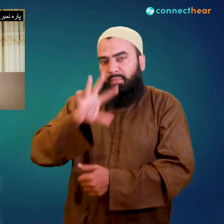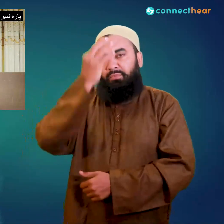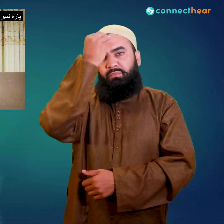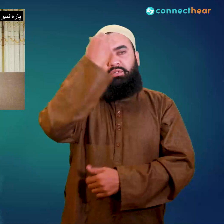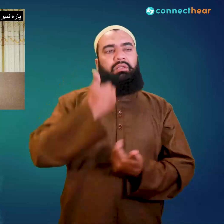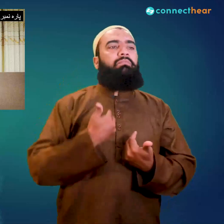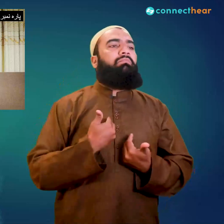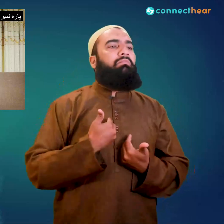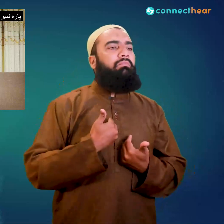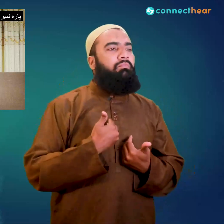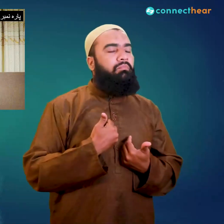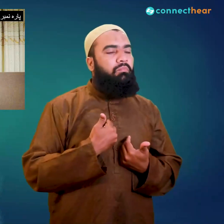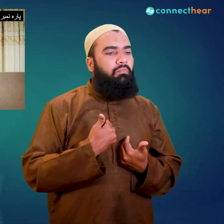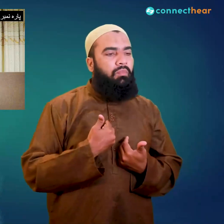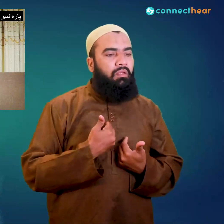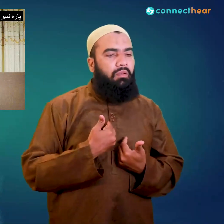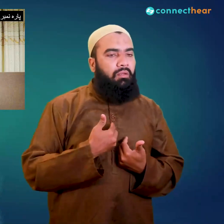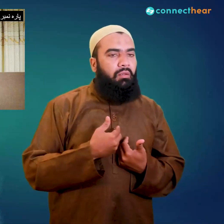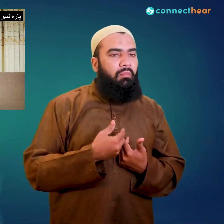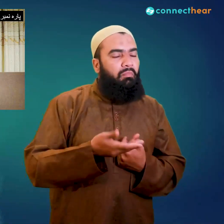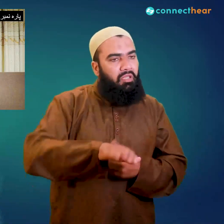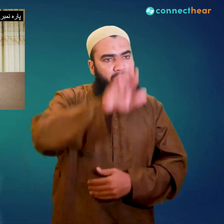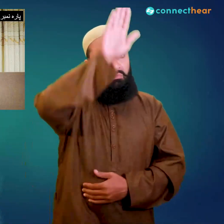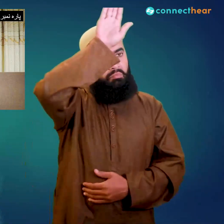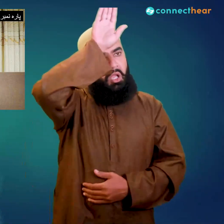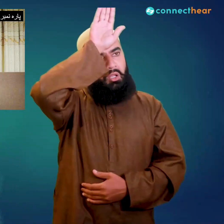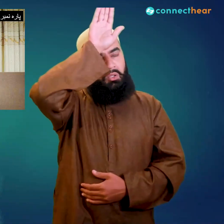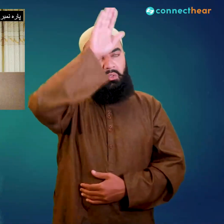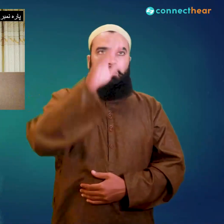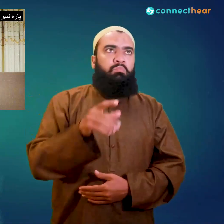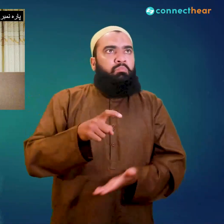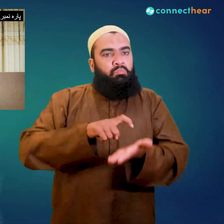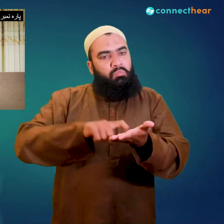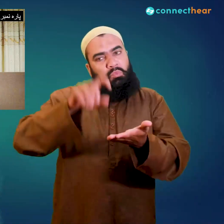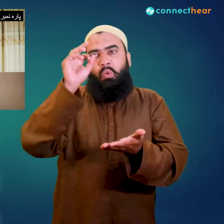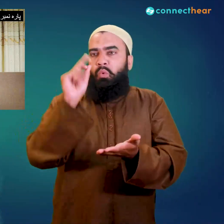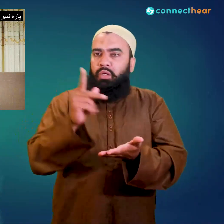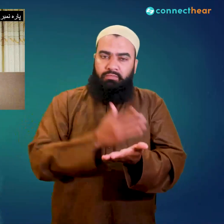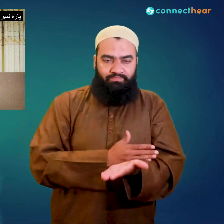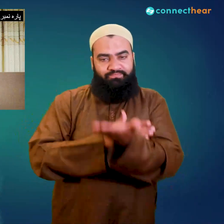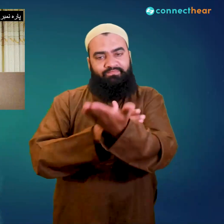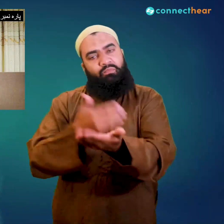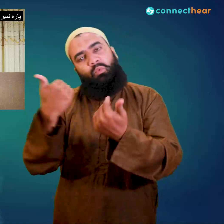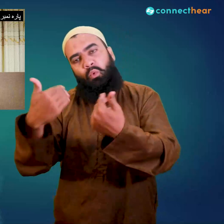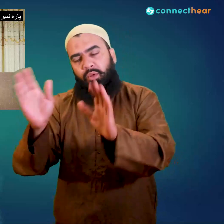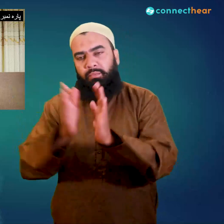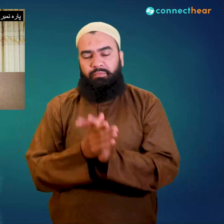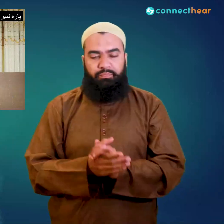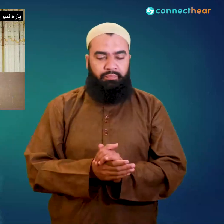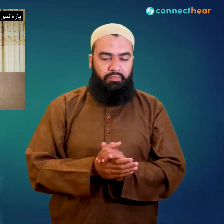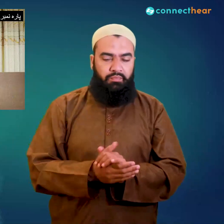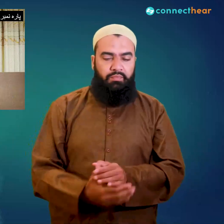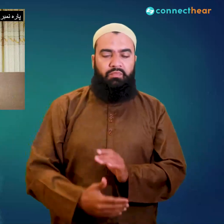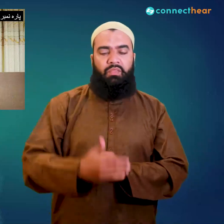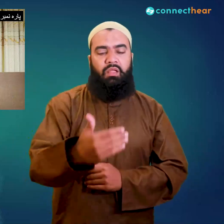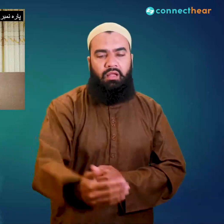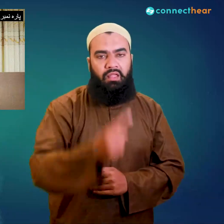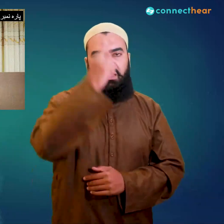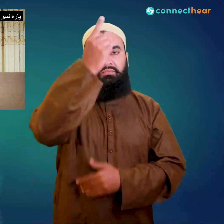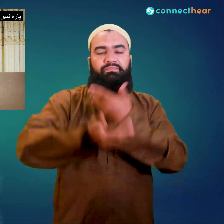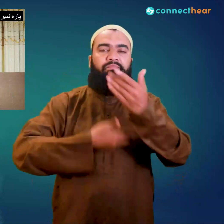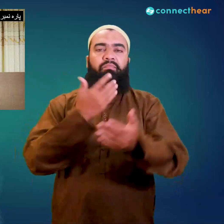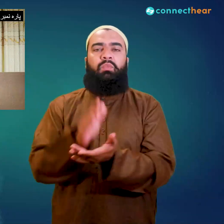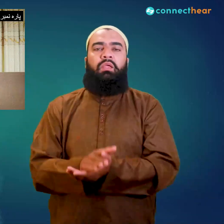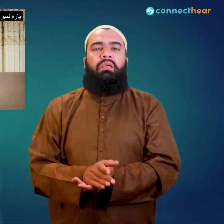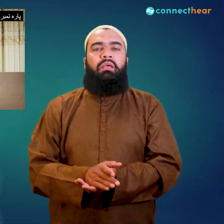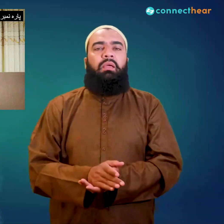رکوع نمبر 2 میں برادران یوسف کا غلہ لینے کے لیے یوسف علیہ السلام کے پاس آنا مذکور ہے کہ